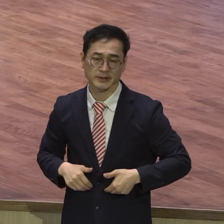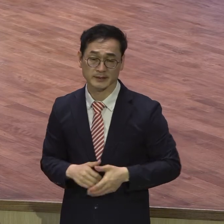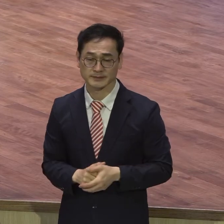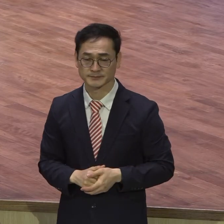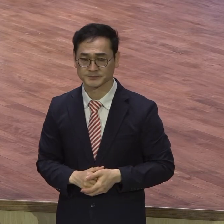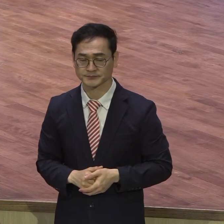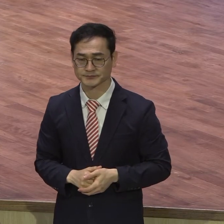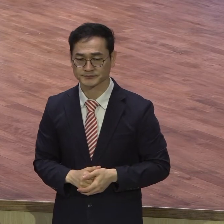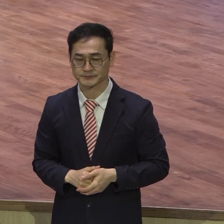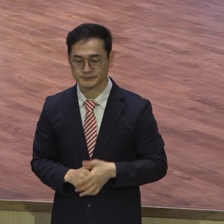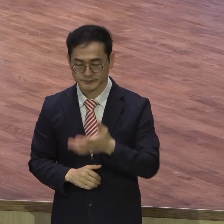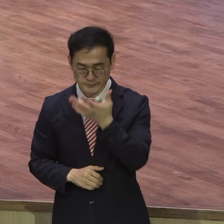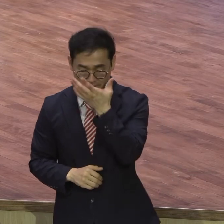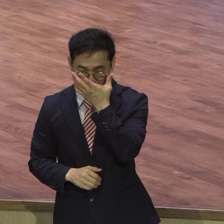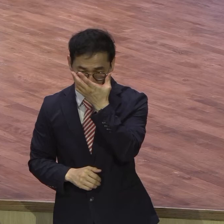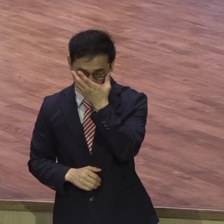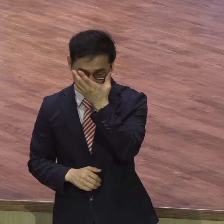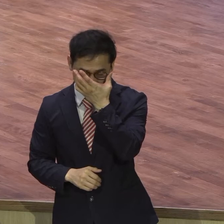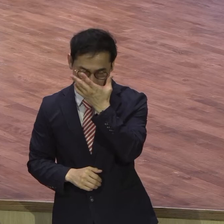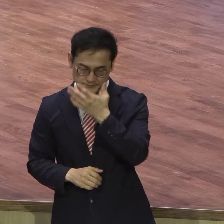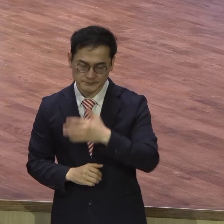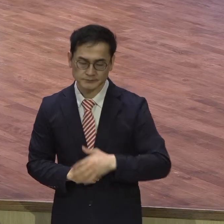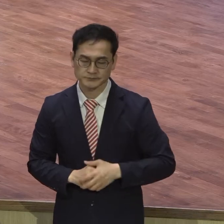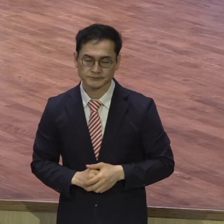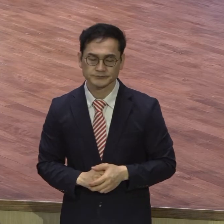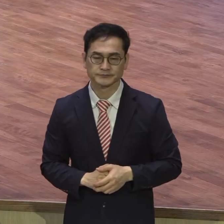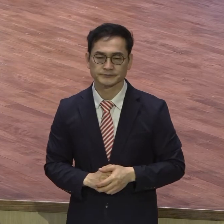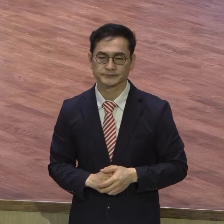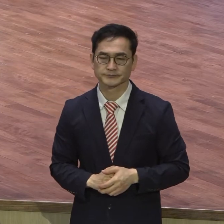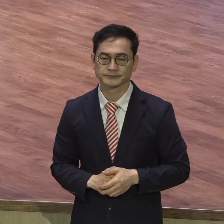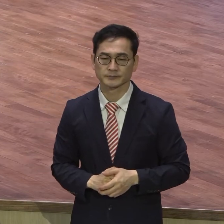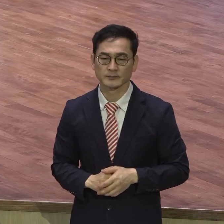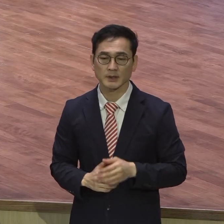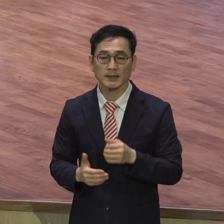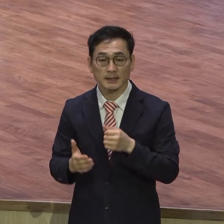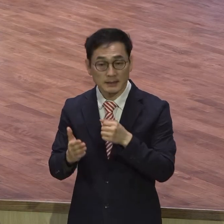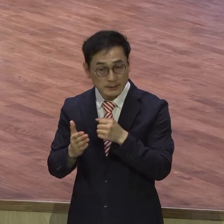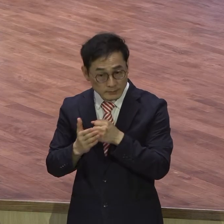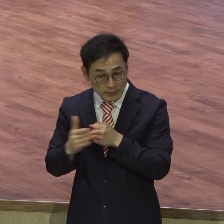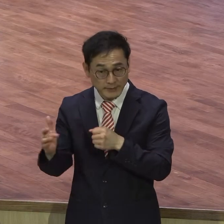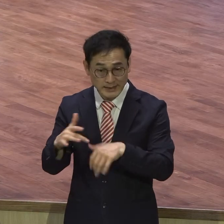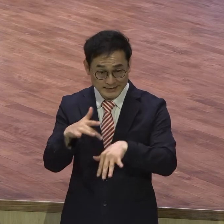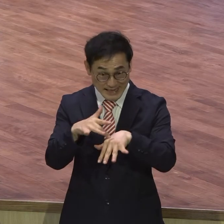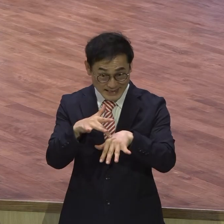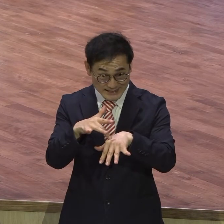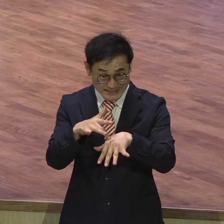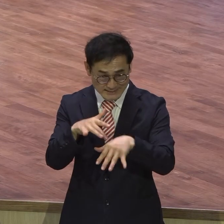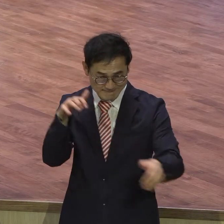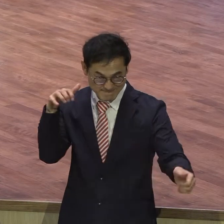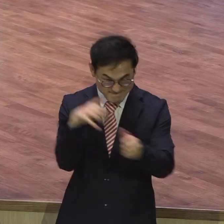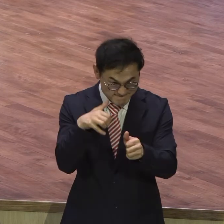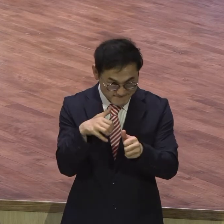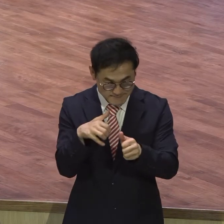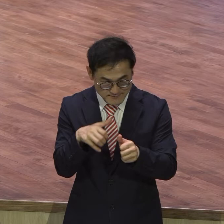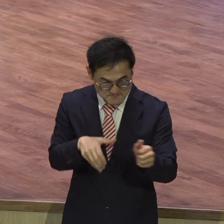하나님 앞에 기도해야죠 그래서 사단이 가장 핵심적으로 공격하는 전략이 뭐냐